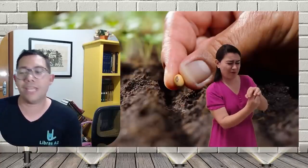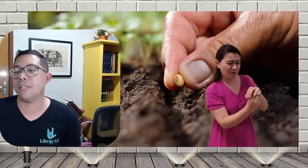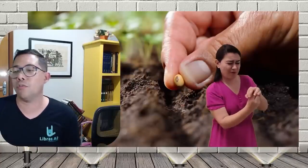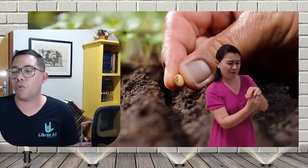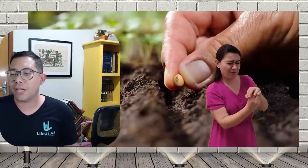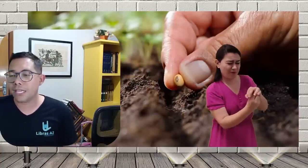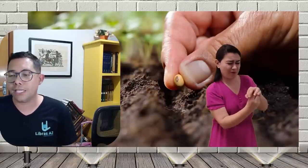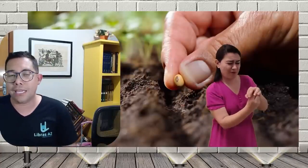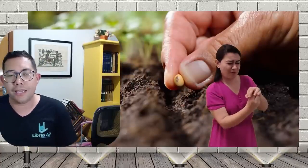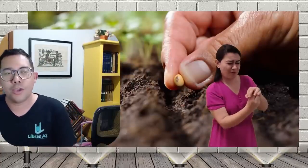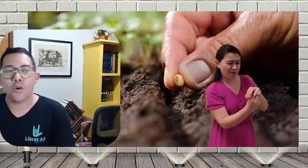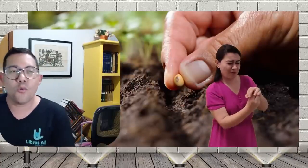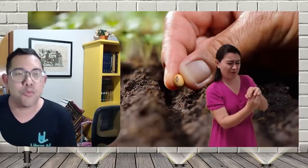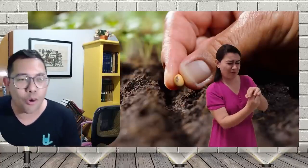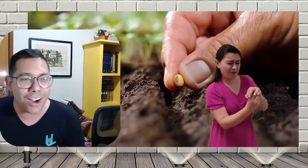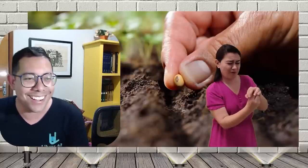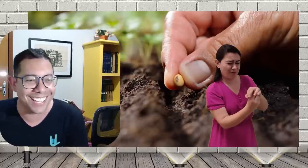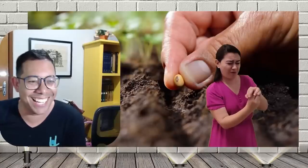O foco é aqui, hein? O foco.